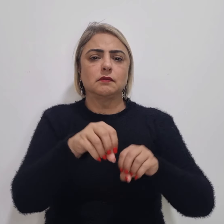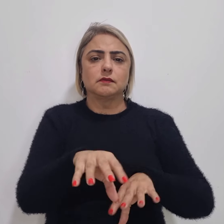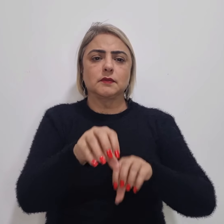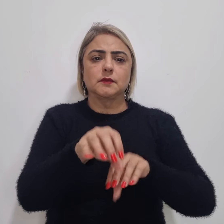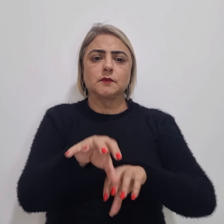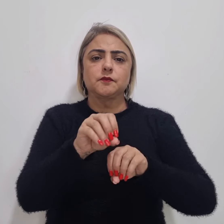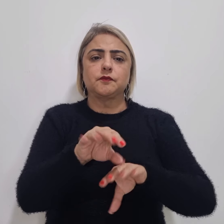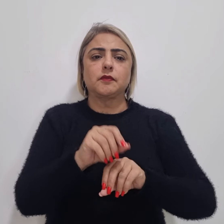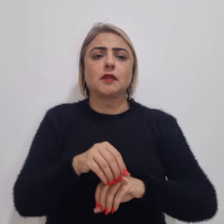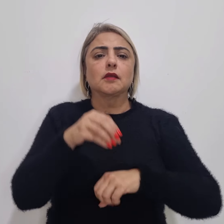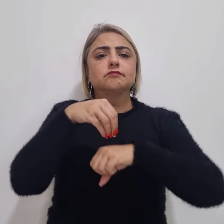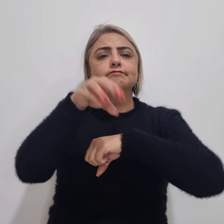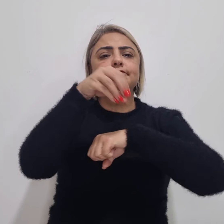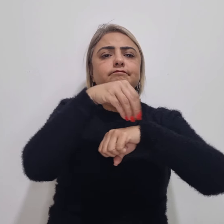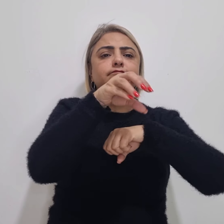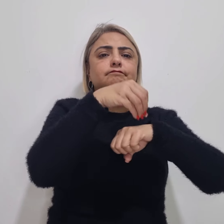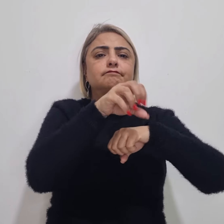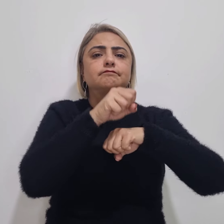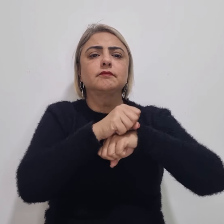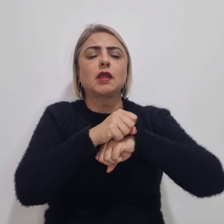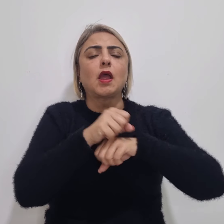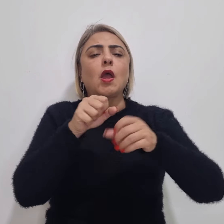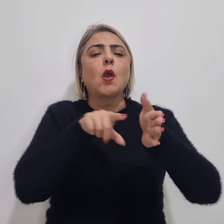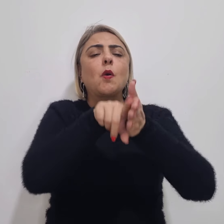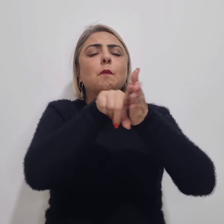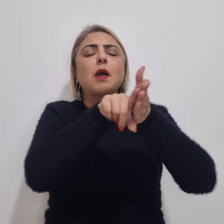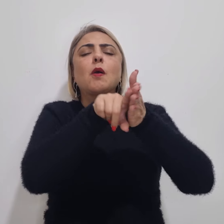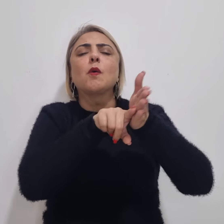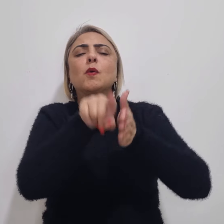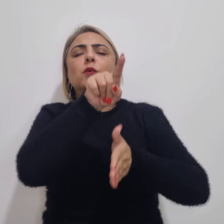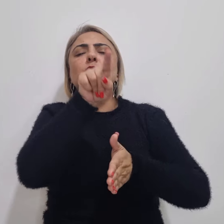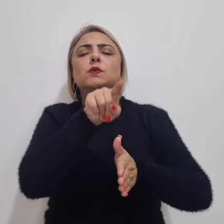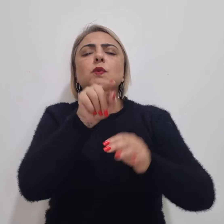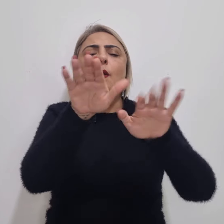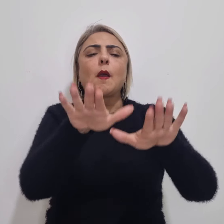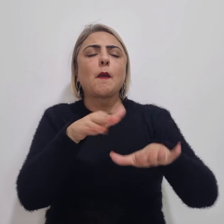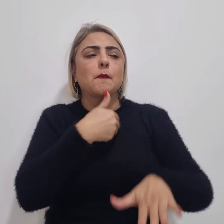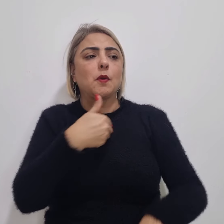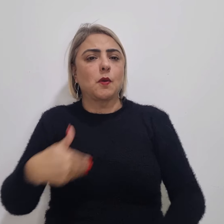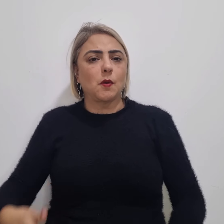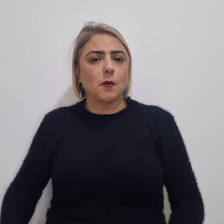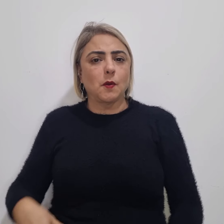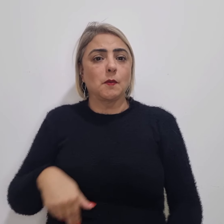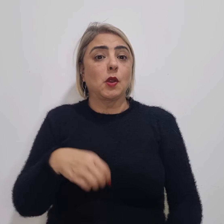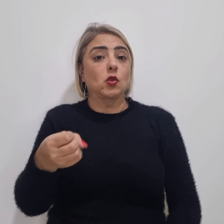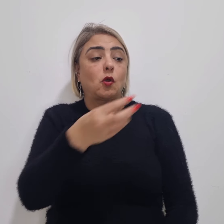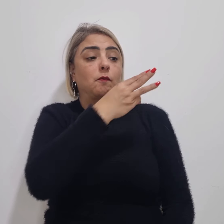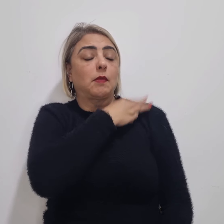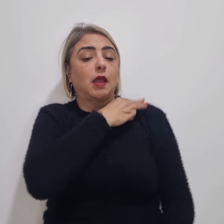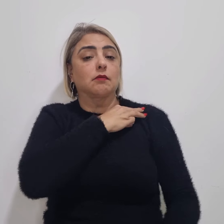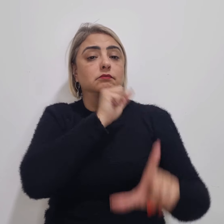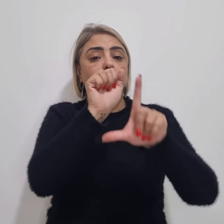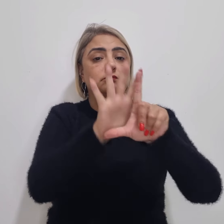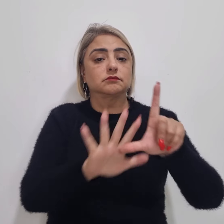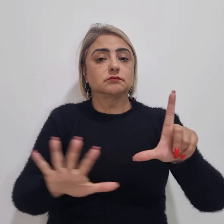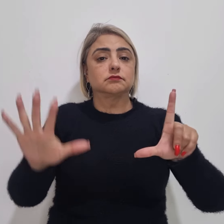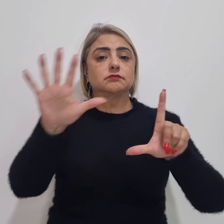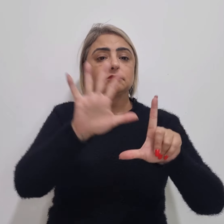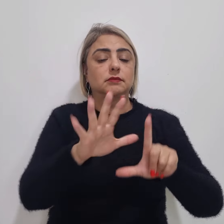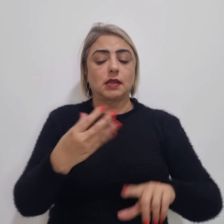disponibilizou uma consulta pública sobre o NEM, por meio da plataforma Participa